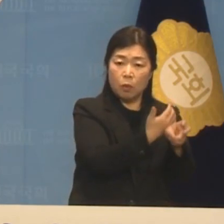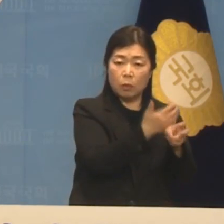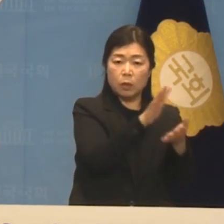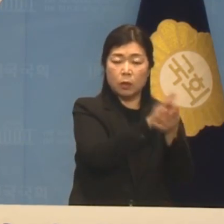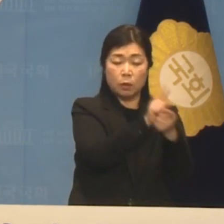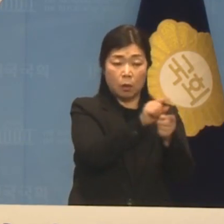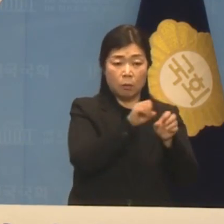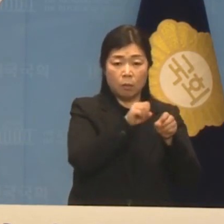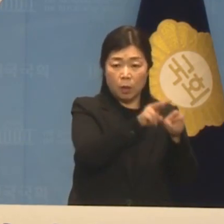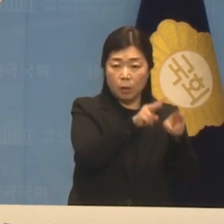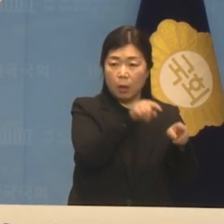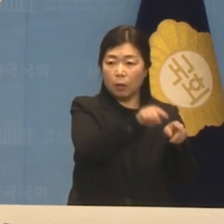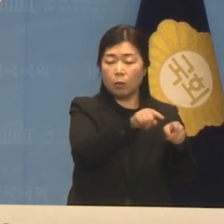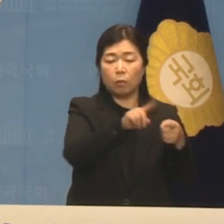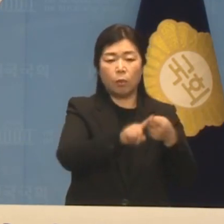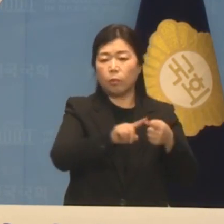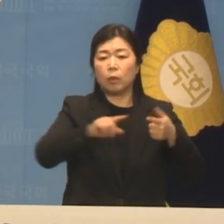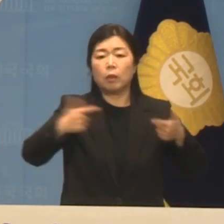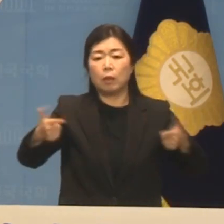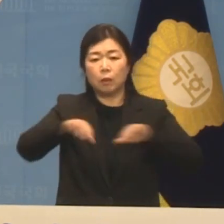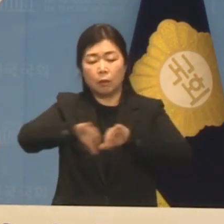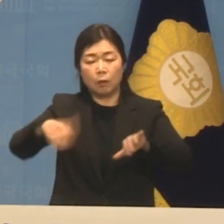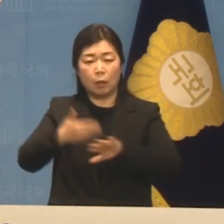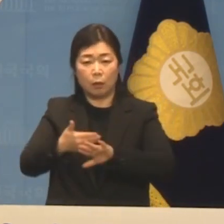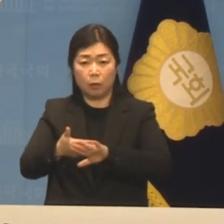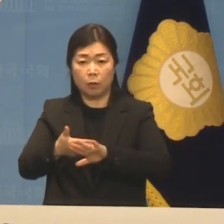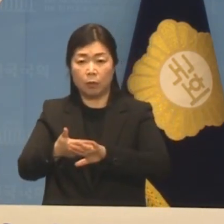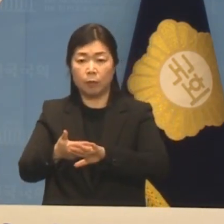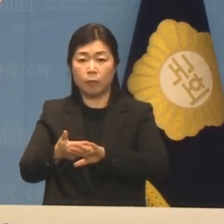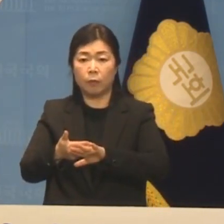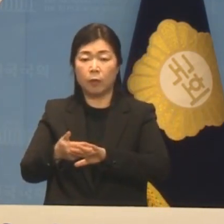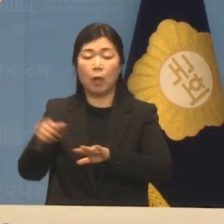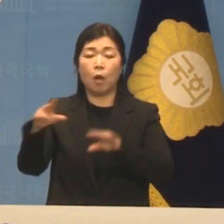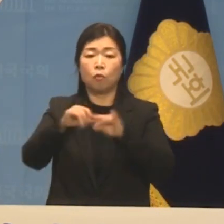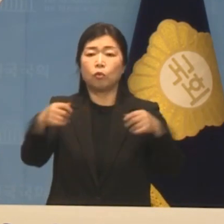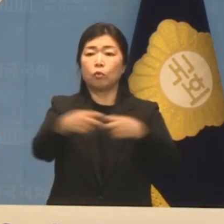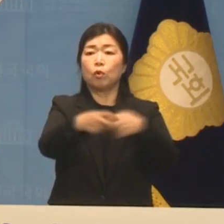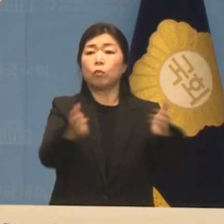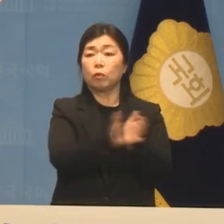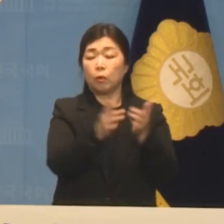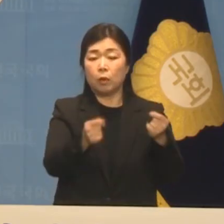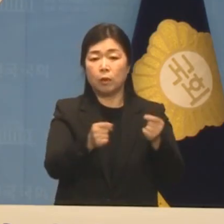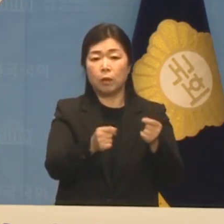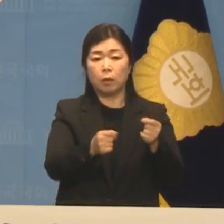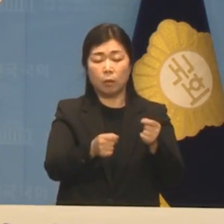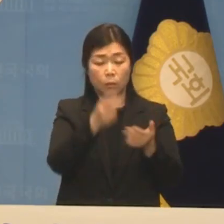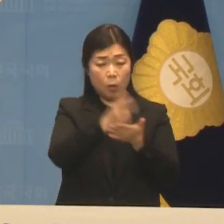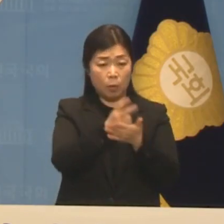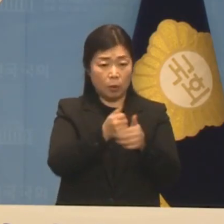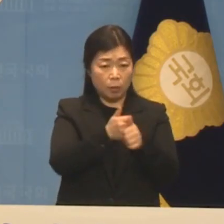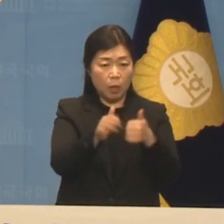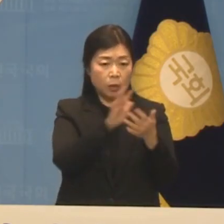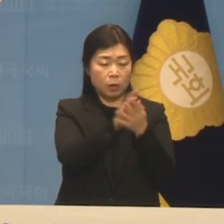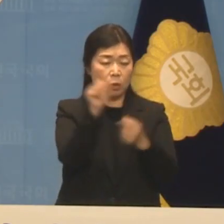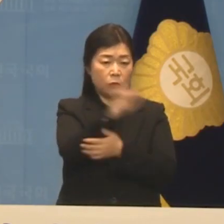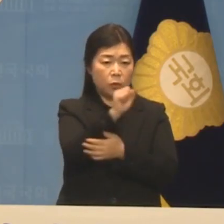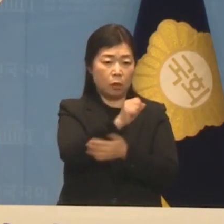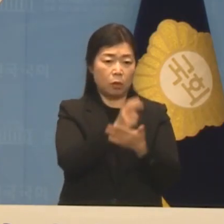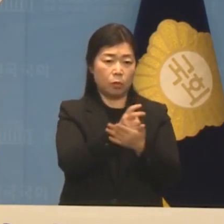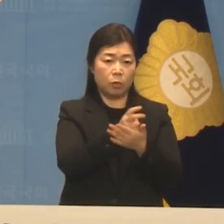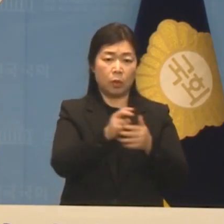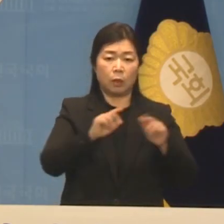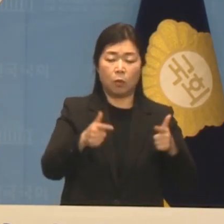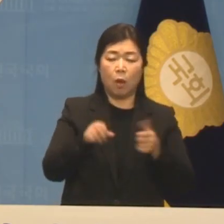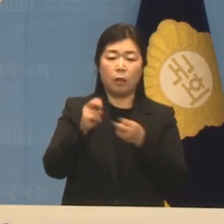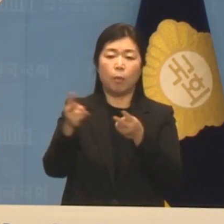규제를 직접적으로 받지 않고 있는 것이 현실이며 국토부 또한 화원법상 직접 운송 의무제도를